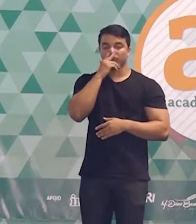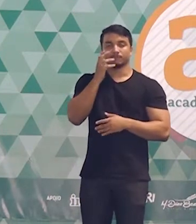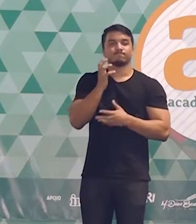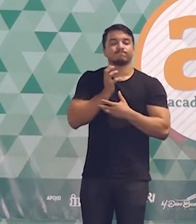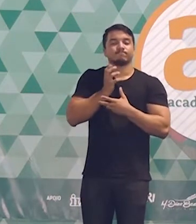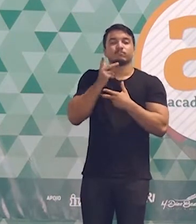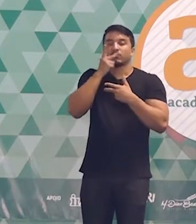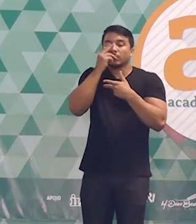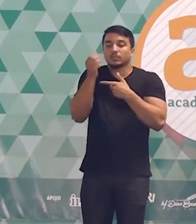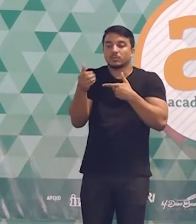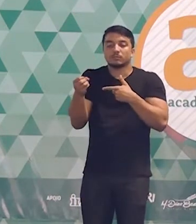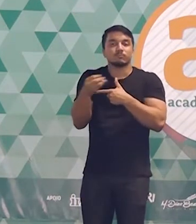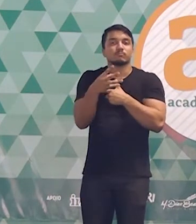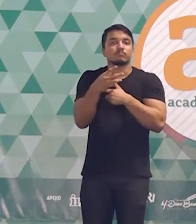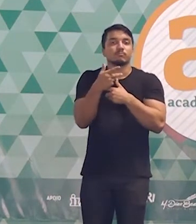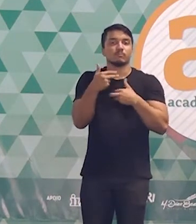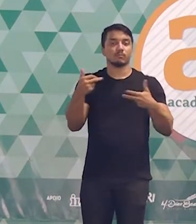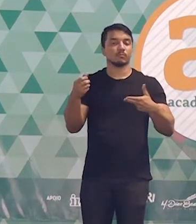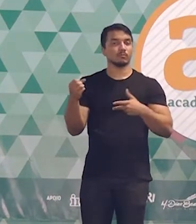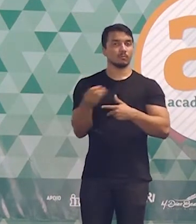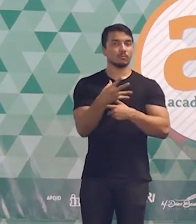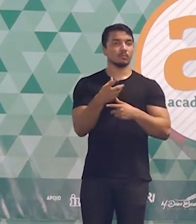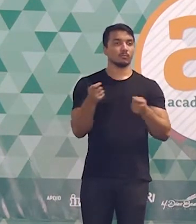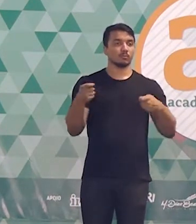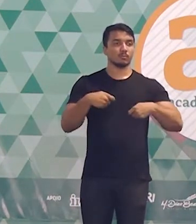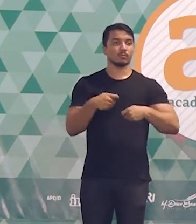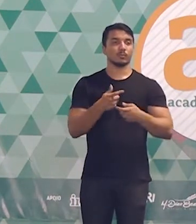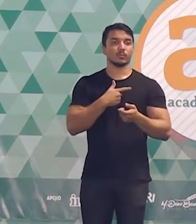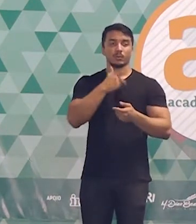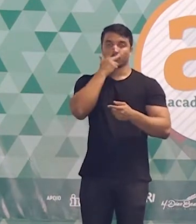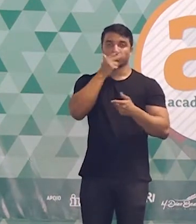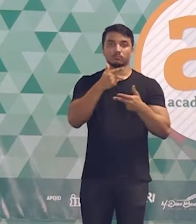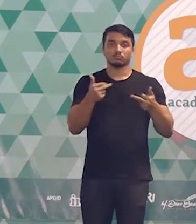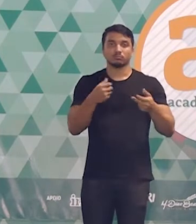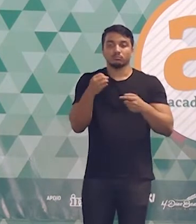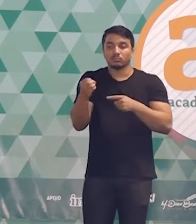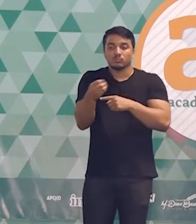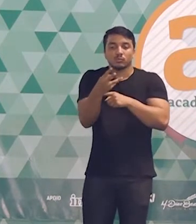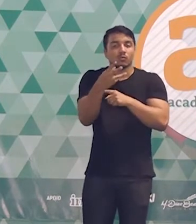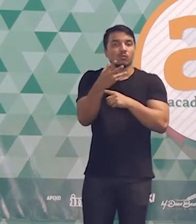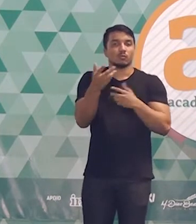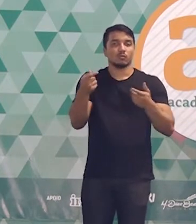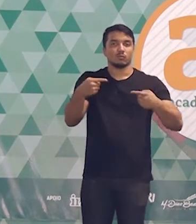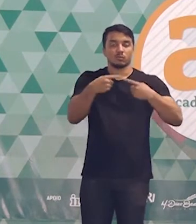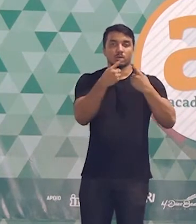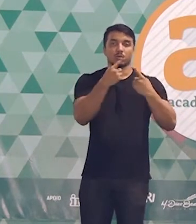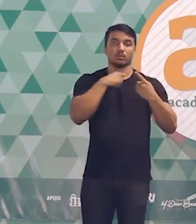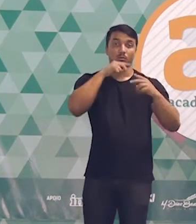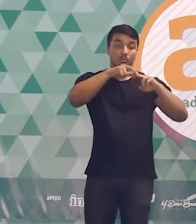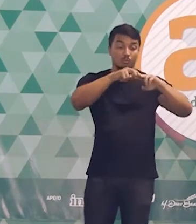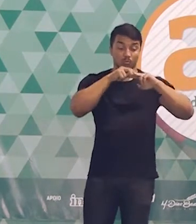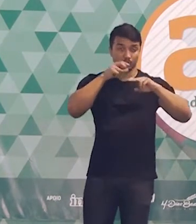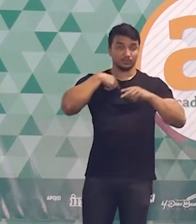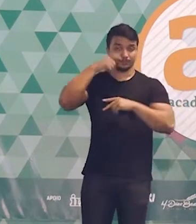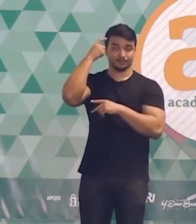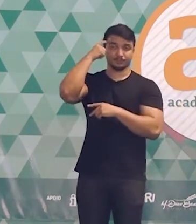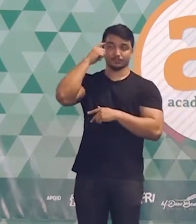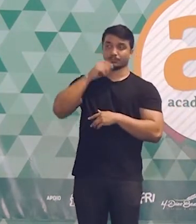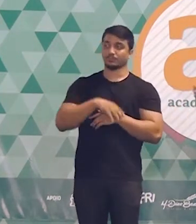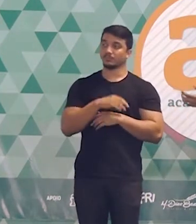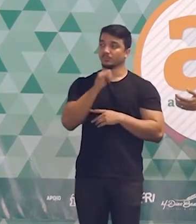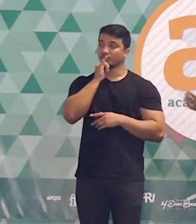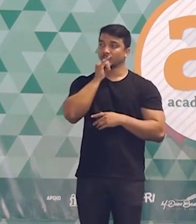de modernidade, entende isso ou não? É muito rico de modernidade. Então, se você pensar que